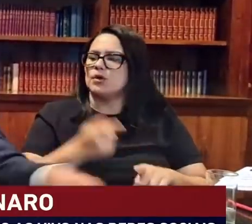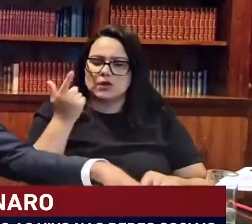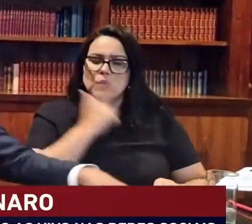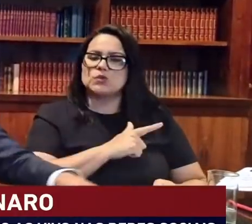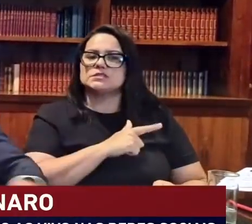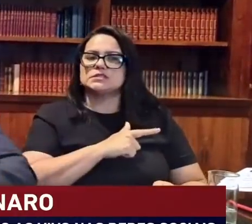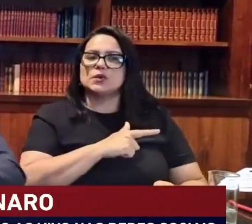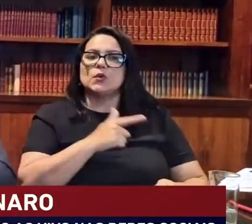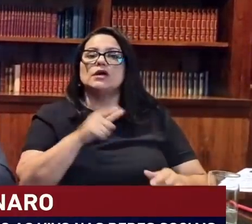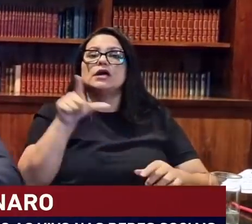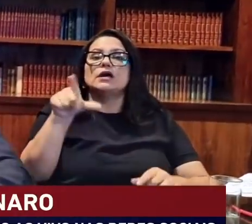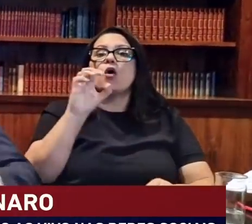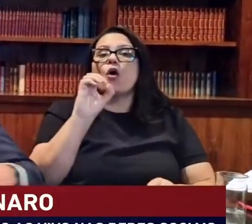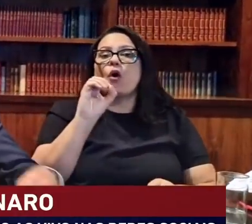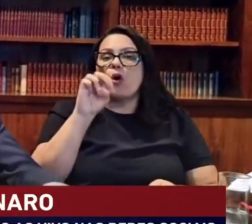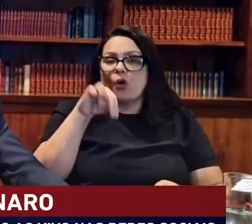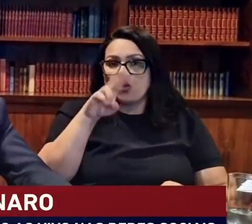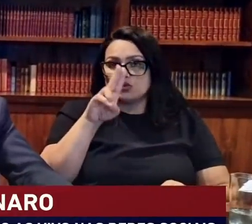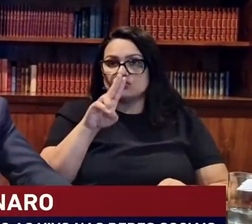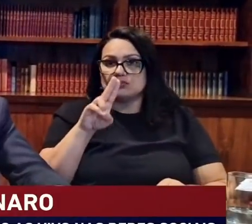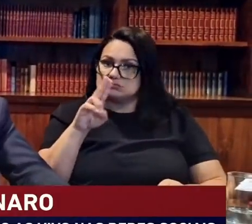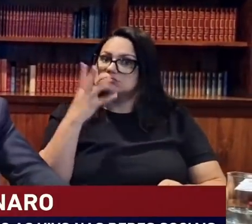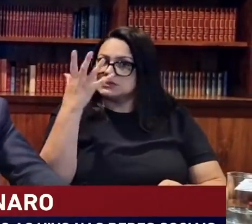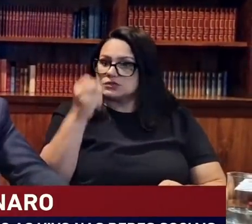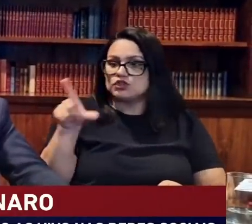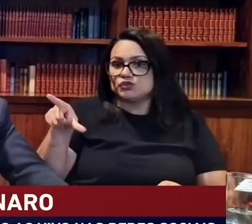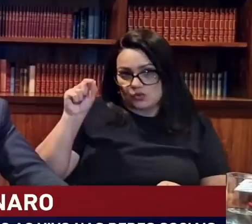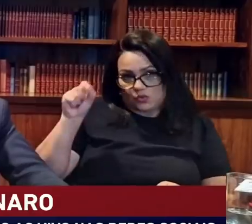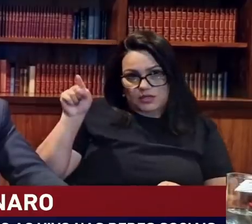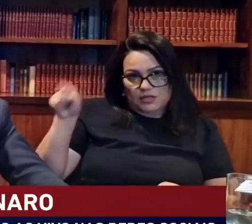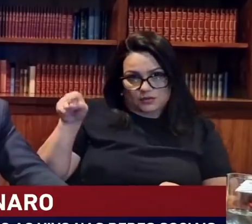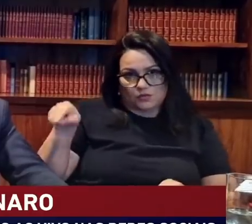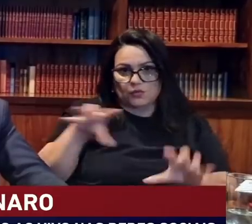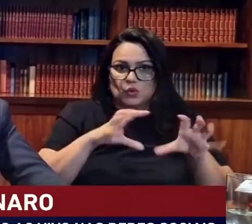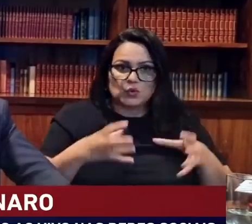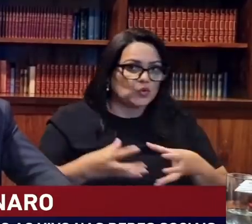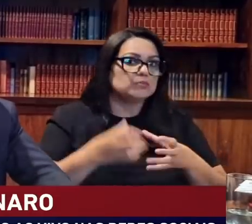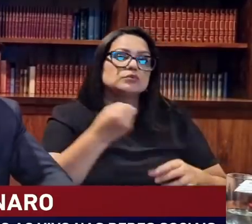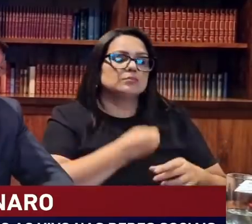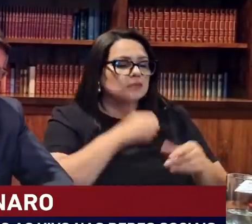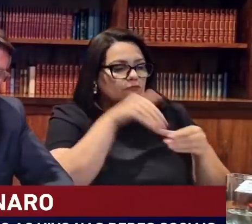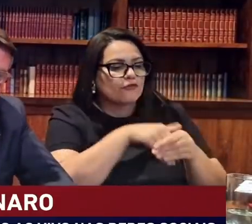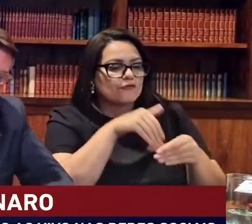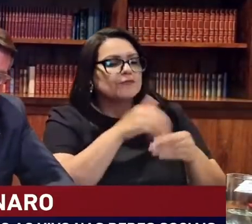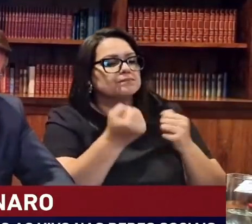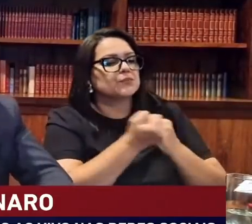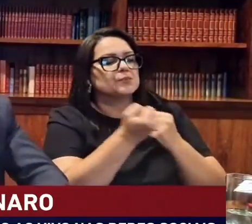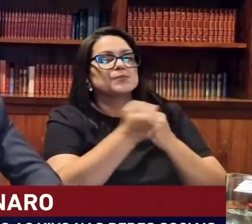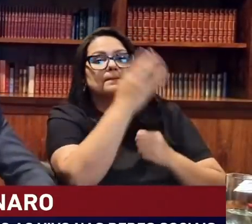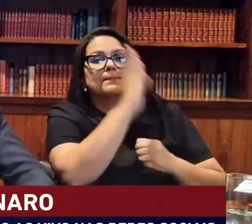Direitos Humanos da ONU, reeleitos na sua gestão, com o número recorde de votos na